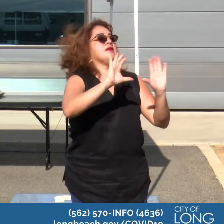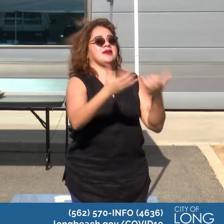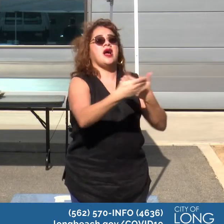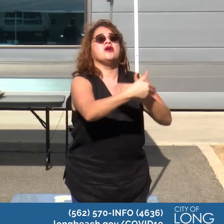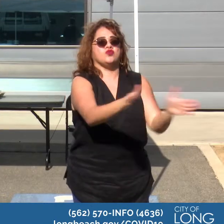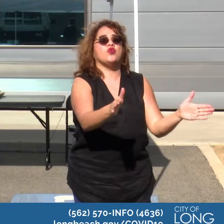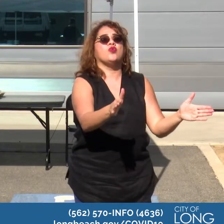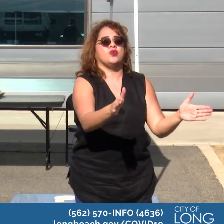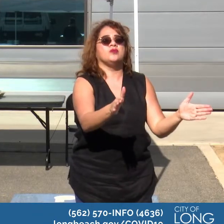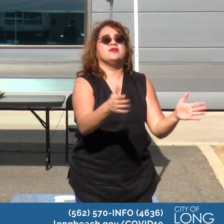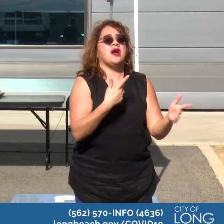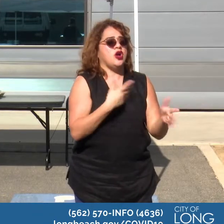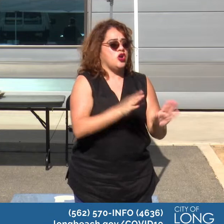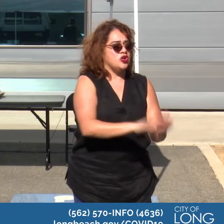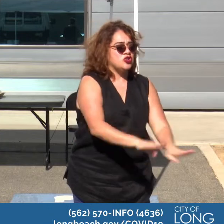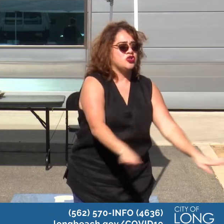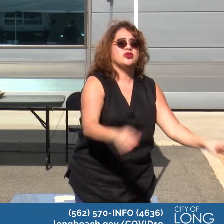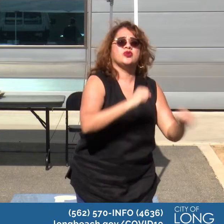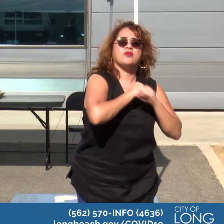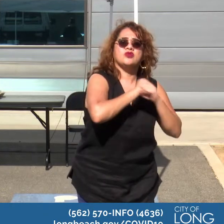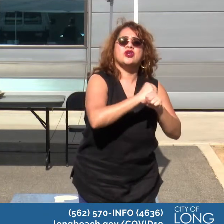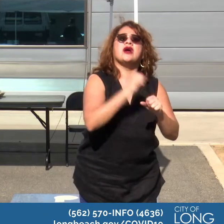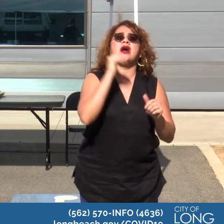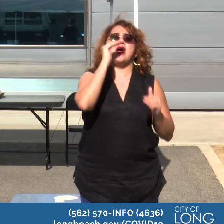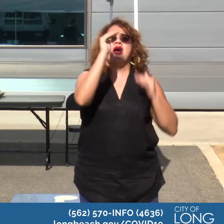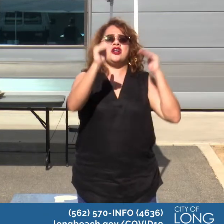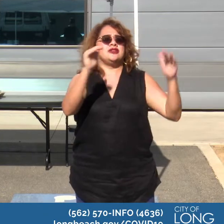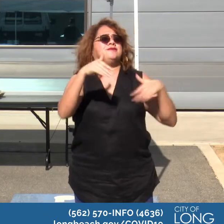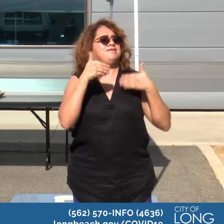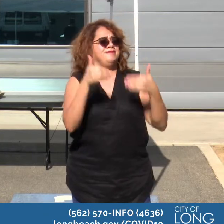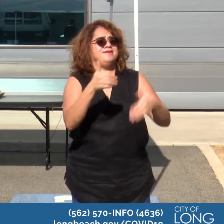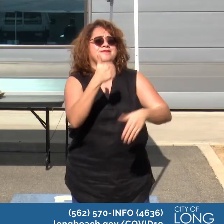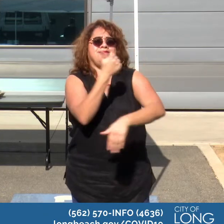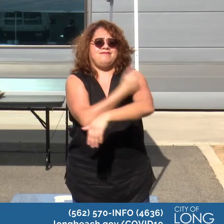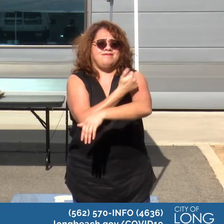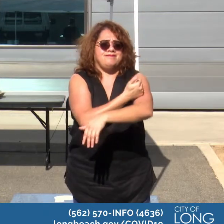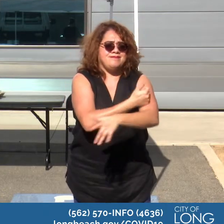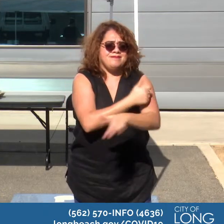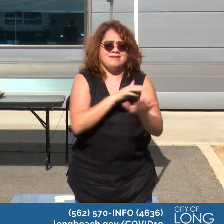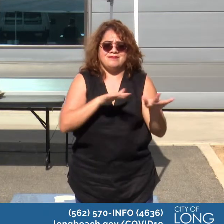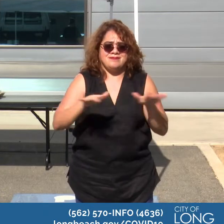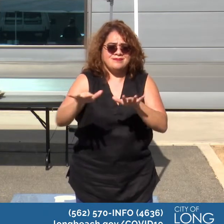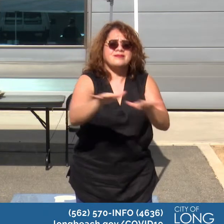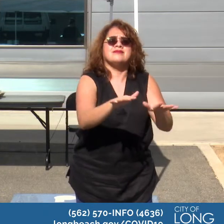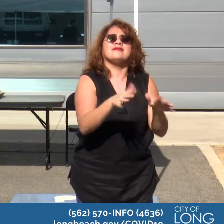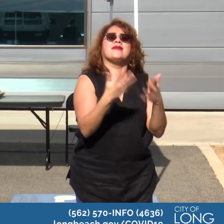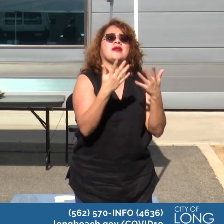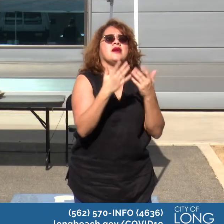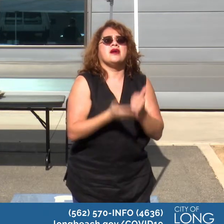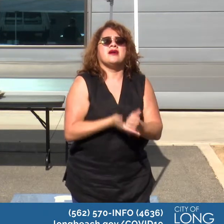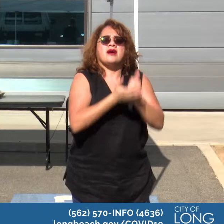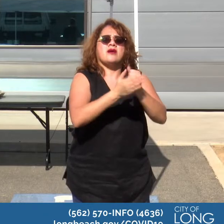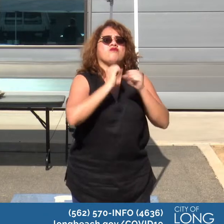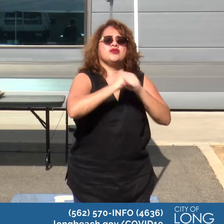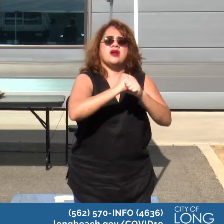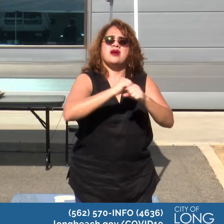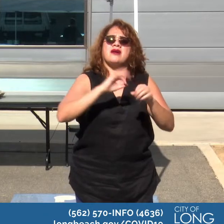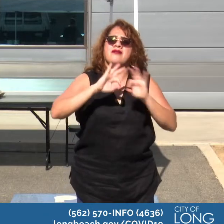niños, familias y nuestra comunidad en general. Aunque en este momento